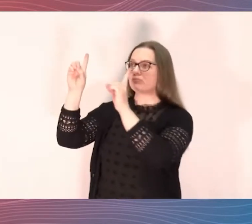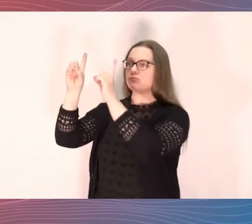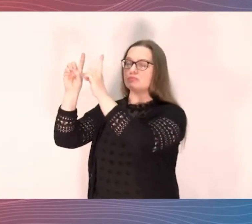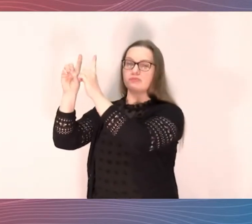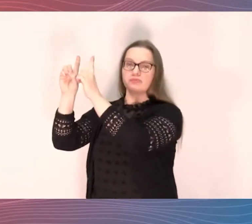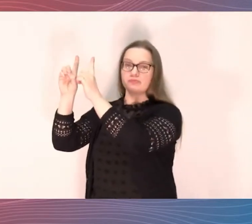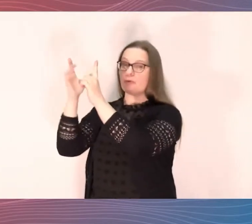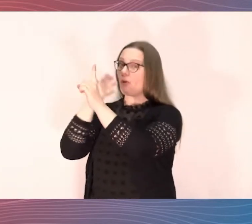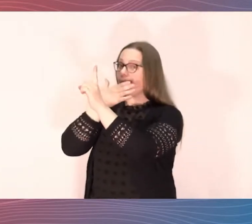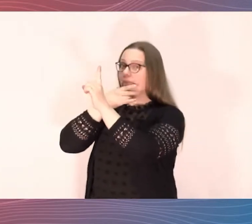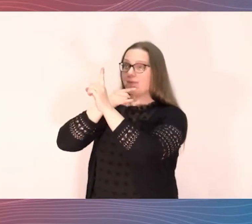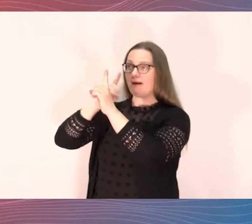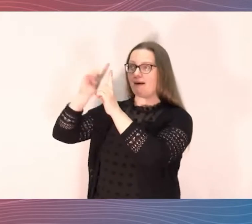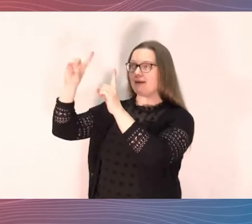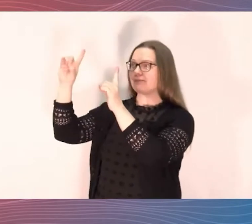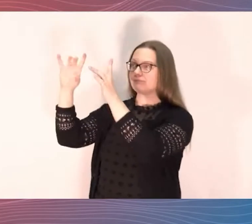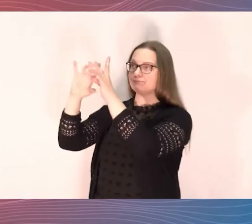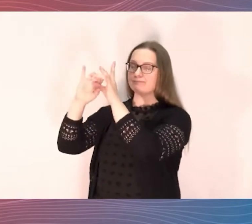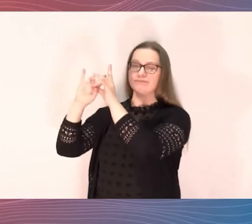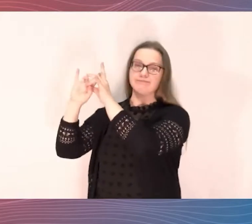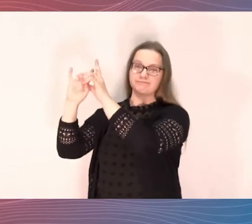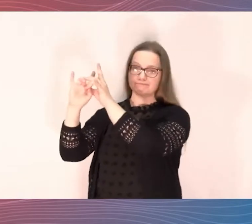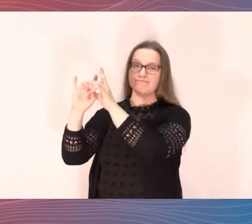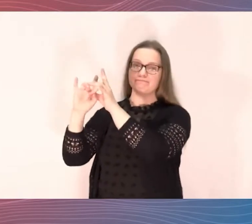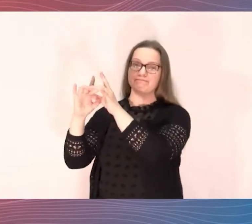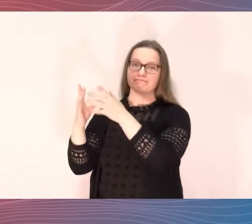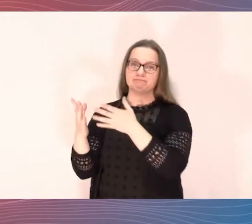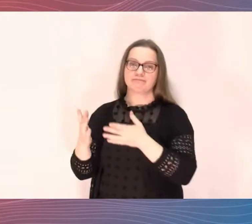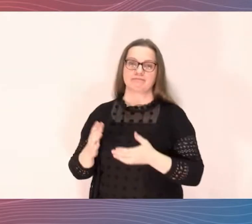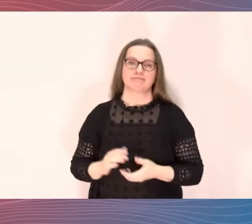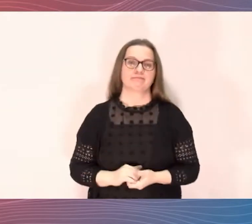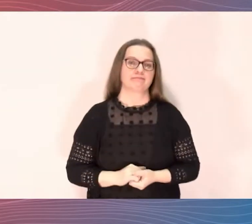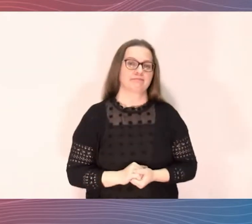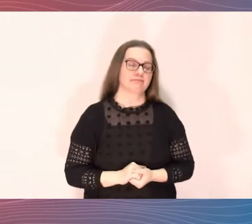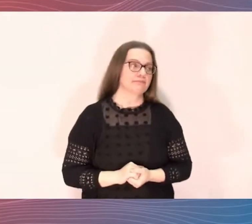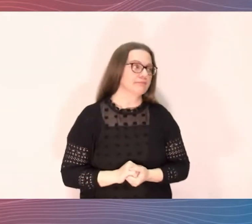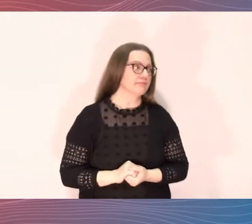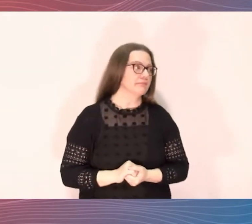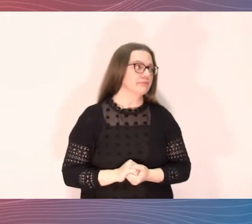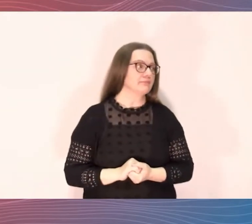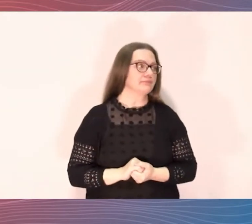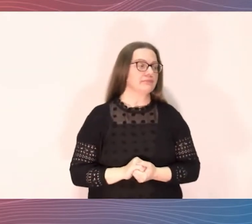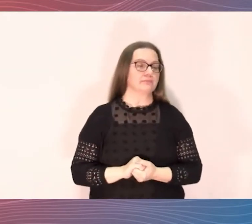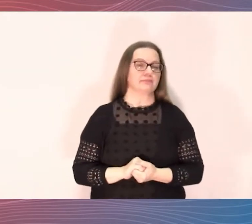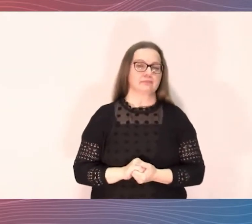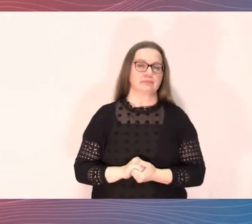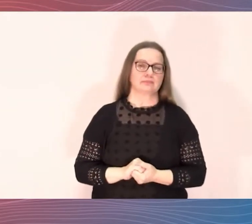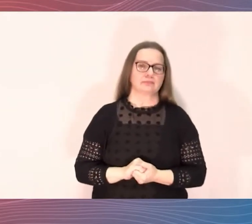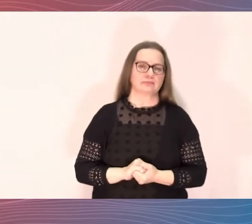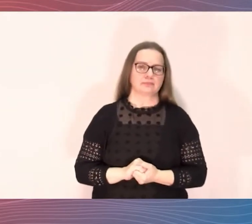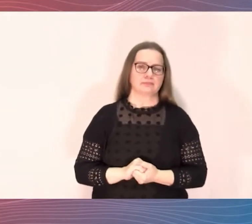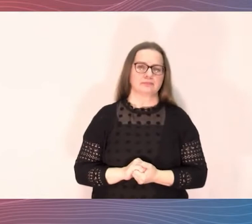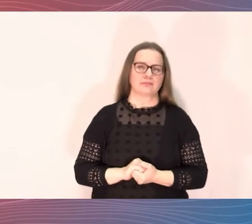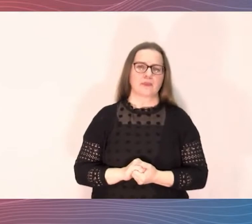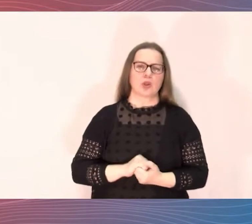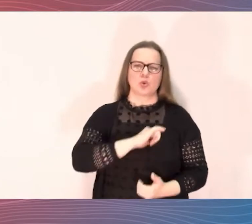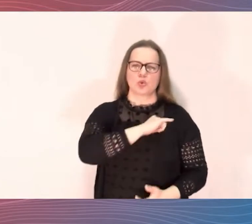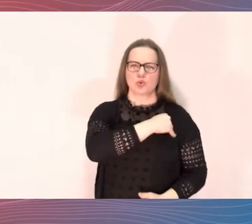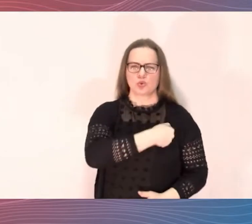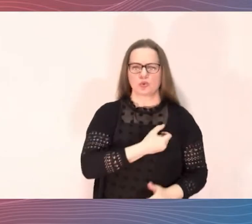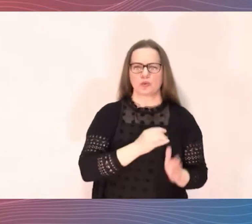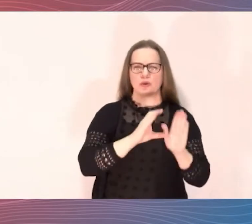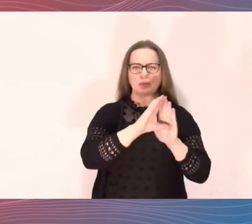Esse organismo vivo. Sabe onde apareceu esse organismo vivo para você ver a ilustração? Em João 15.